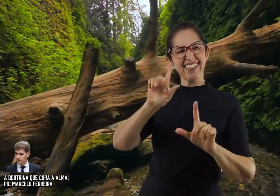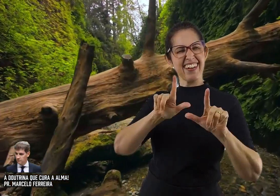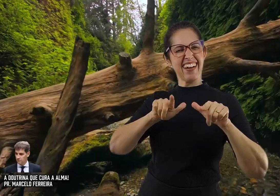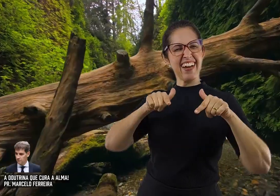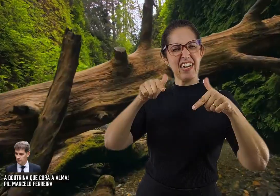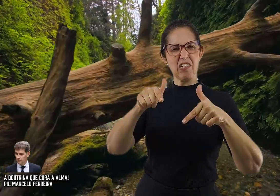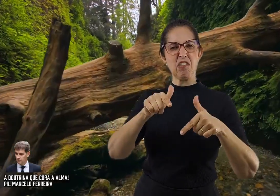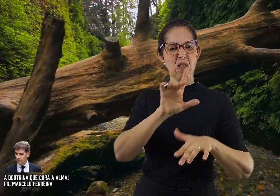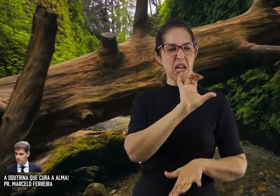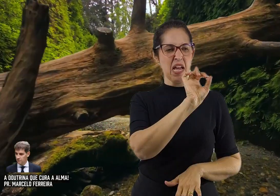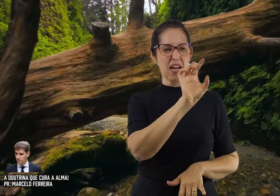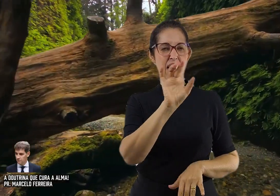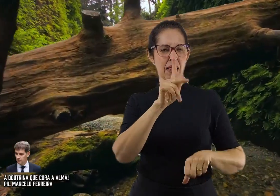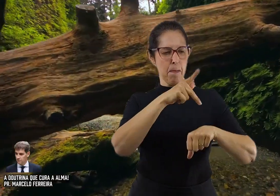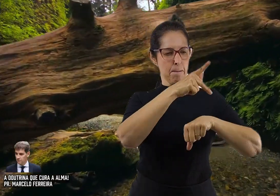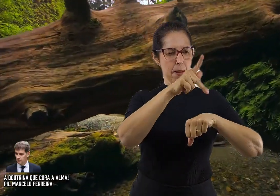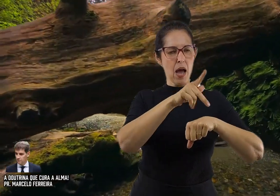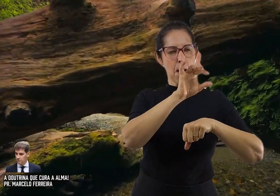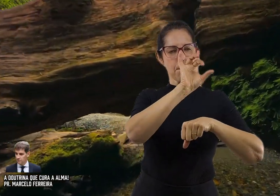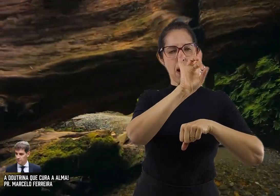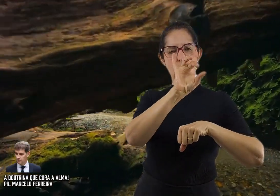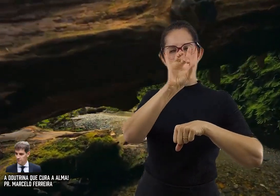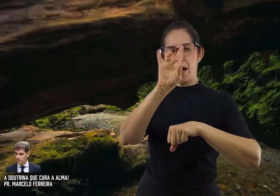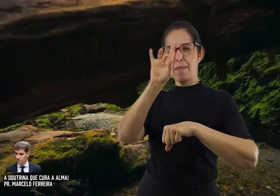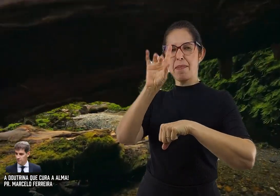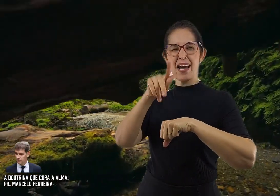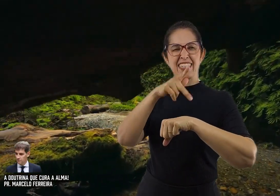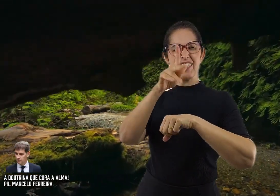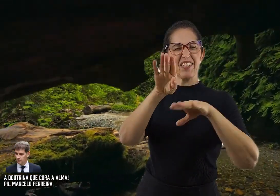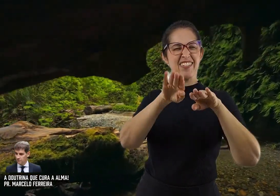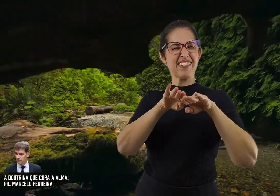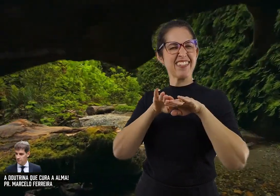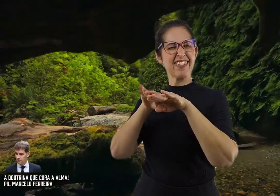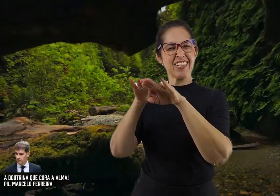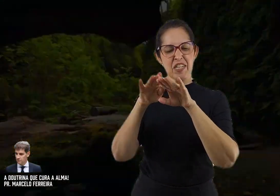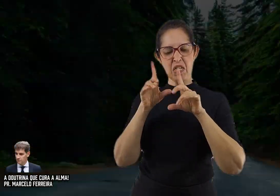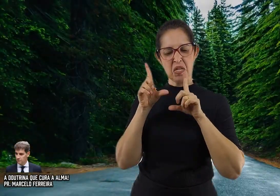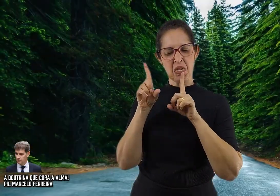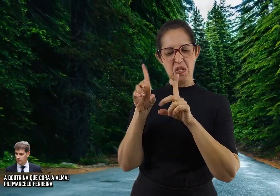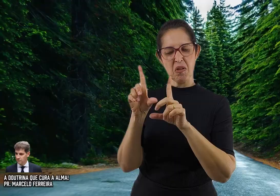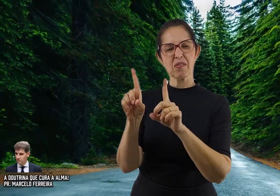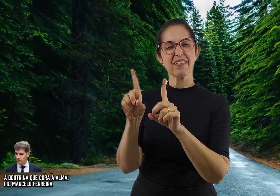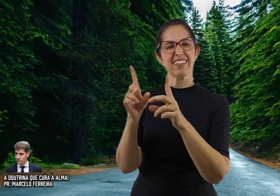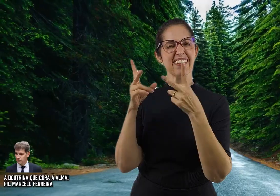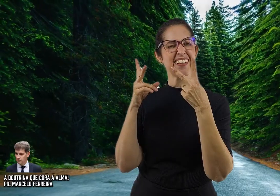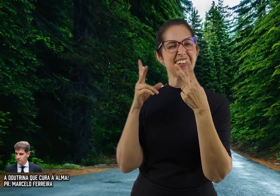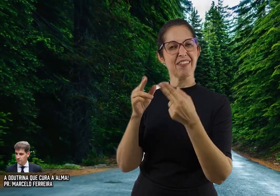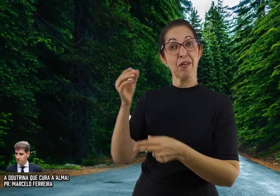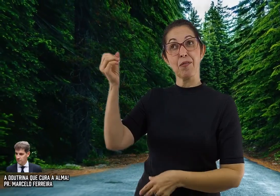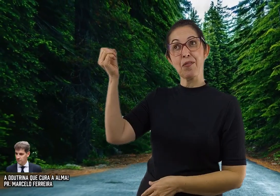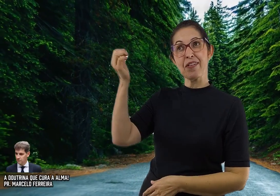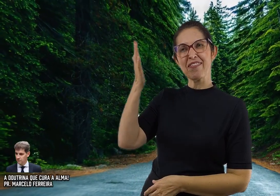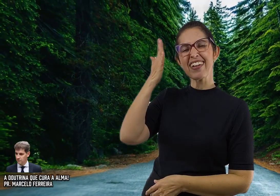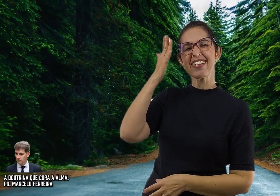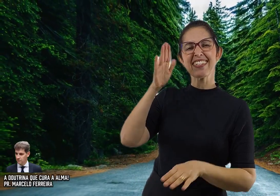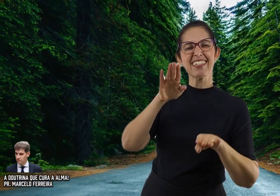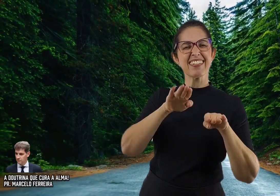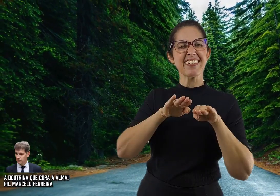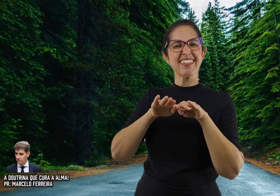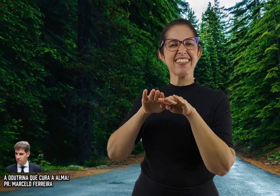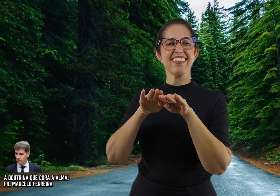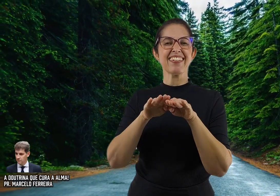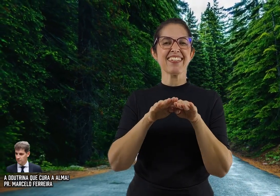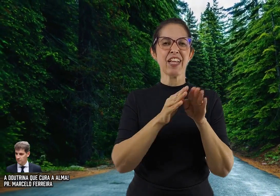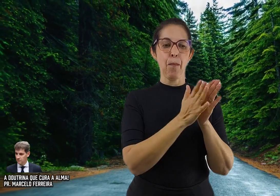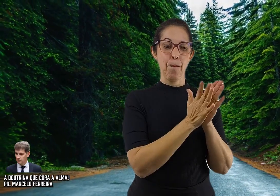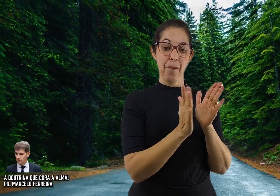reforma em cada país, com a mesma doutrina, com a mesma revelação. Nós chegamos nos